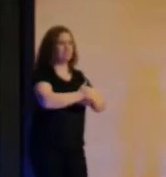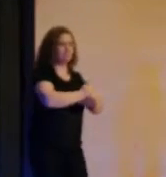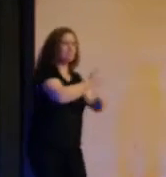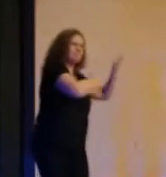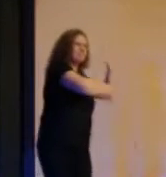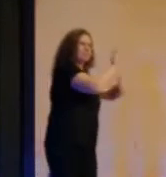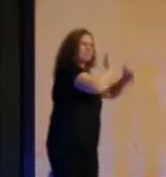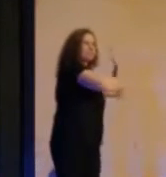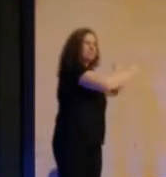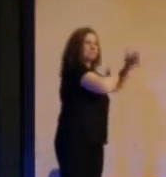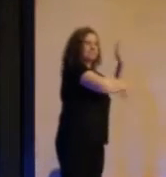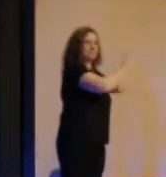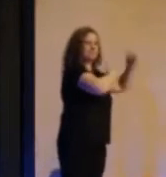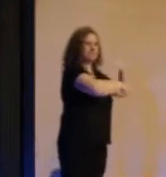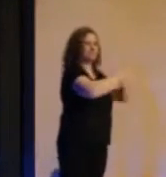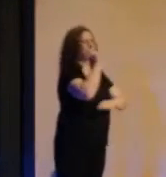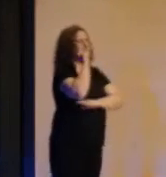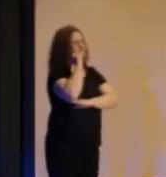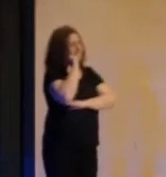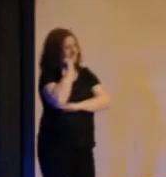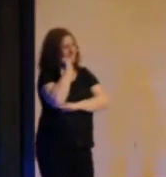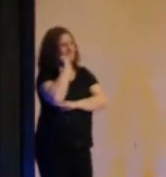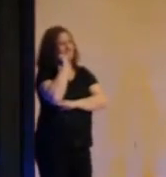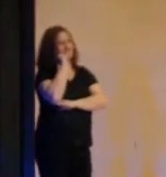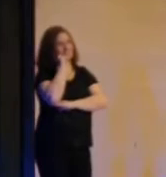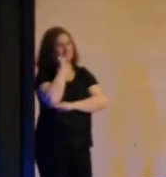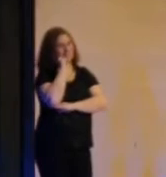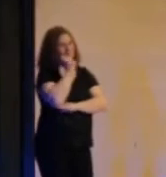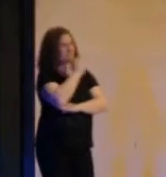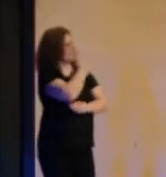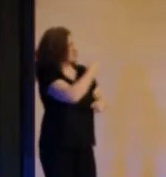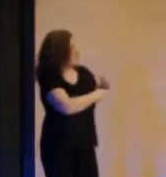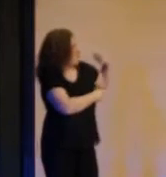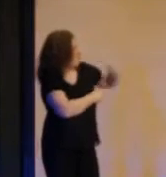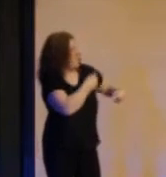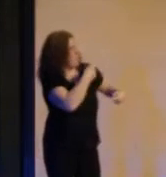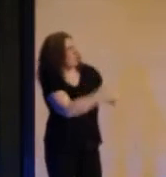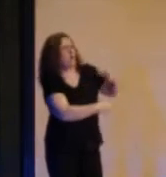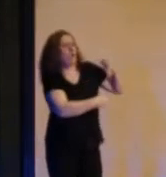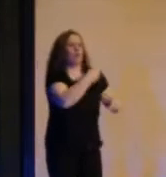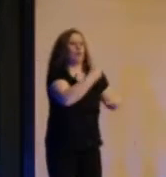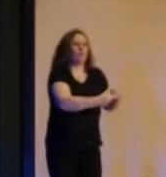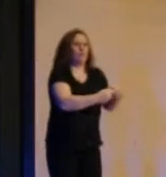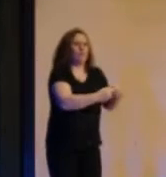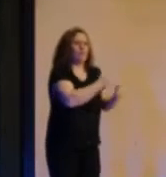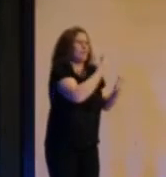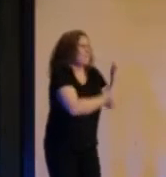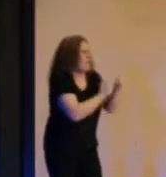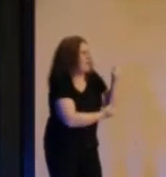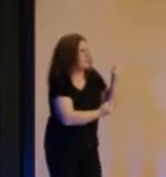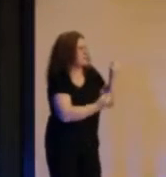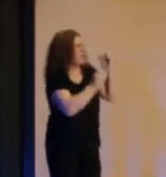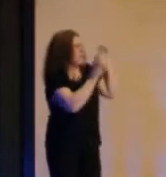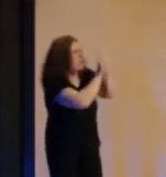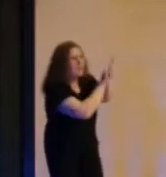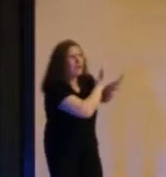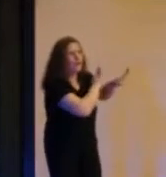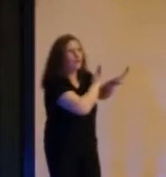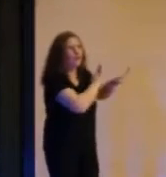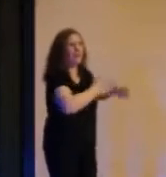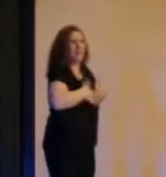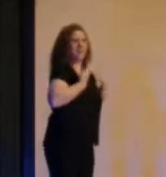Desde ahí puede ver su pasado, sus vidas paralelas y reencarnaciones. Puede ver